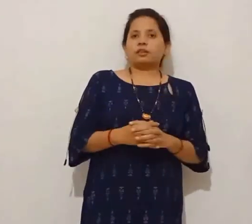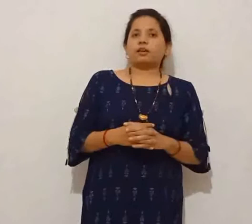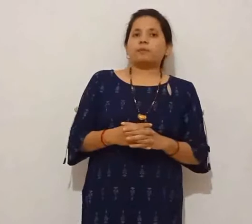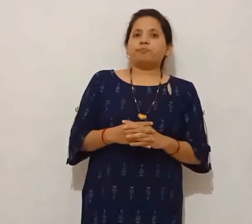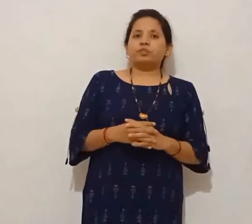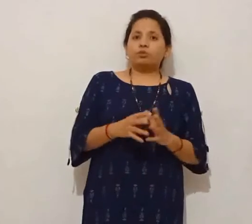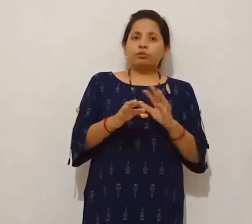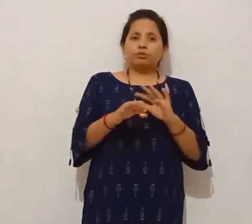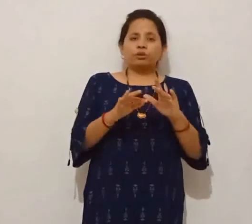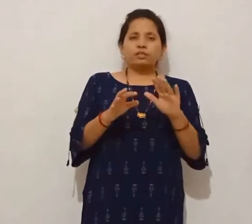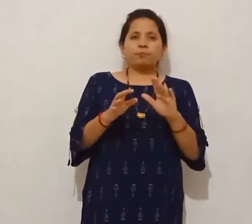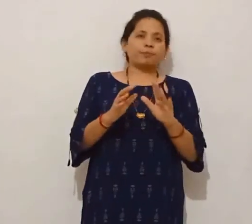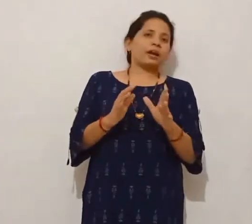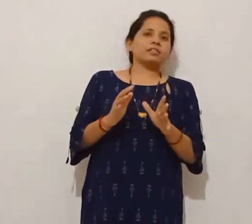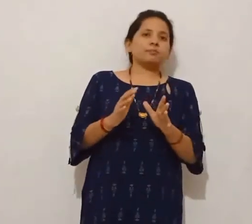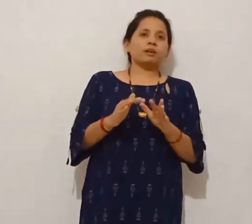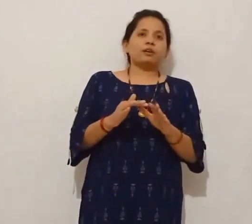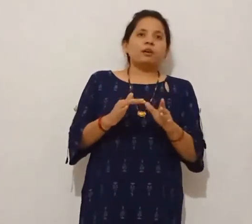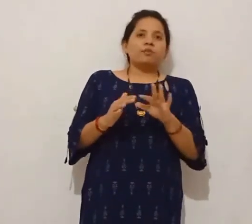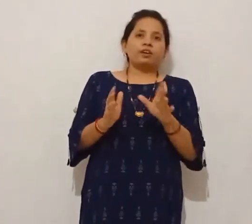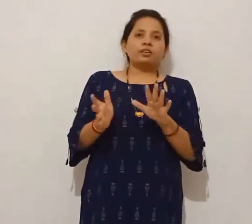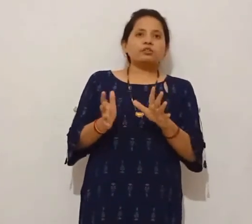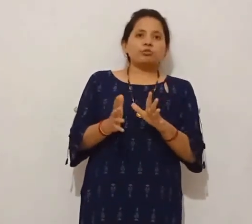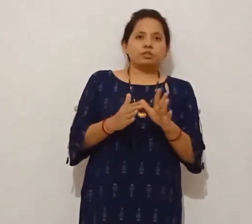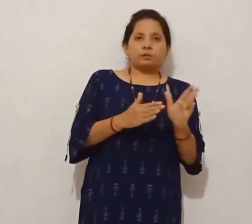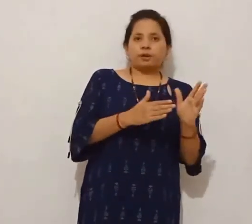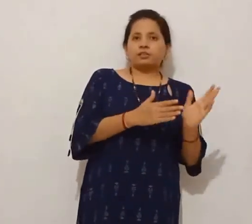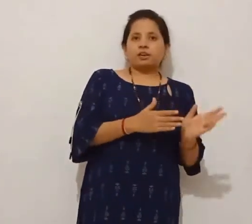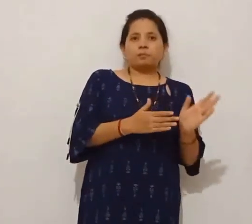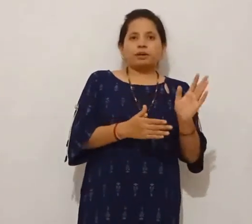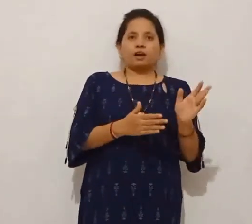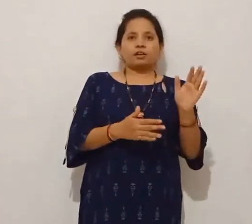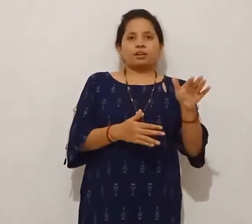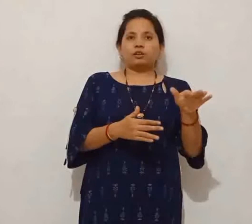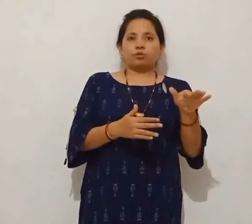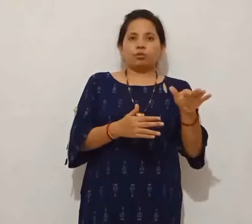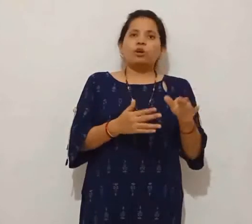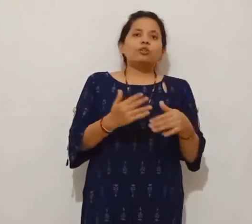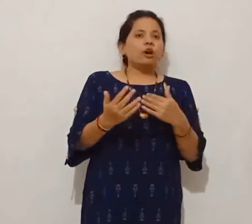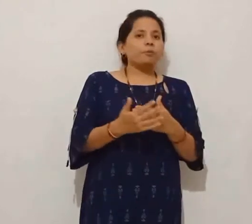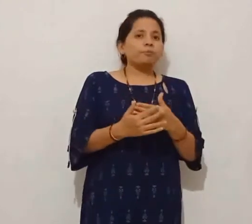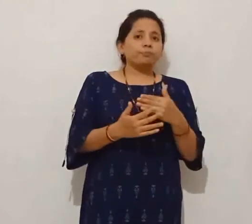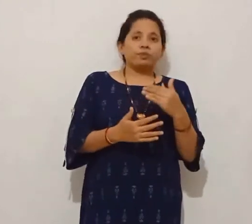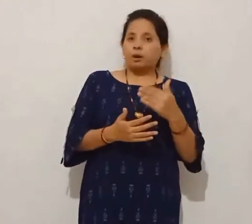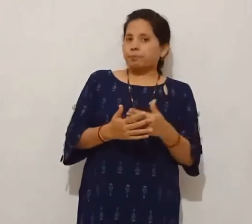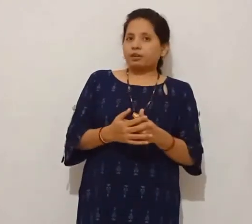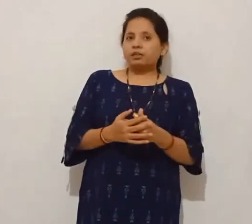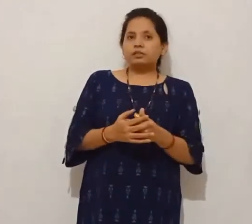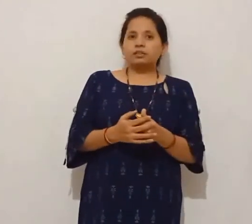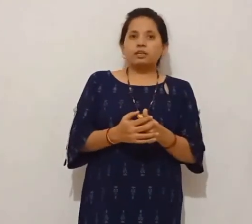हैं। तो थोड़ा सा प्राइस में वेरियस हो सकते हैं, प्राइस कहीं पर हाई कहीं लो, तो हम कंपेयर कर सकते हैं